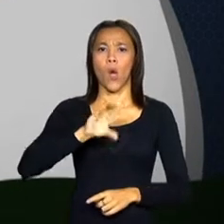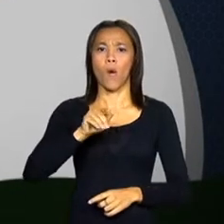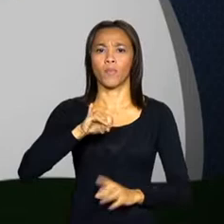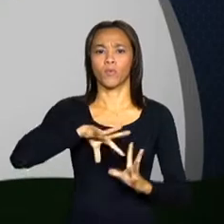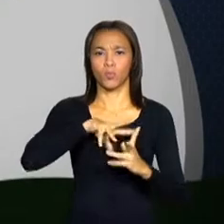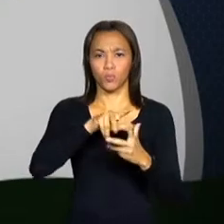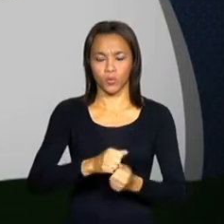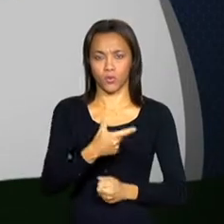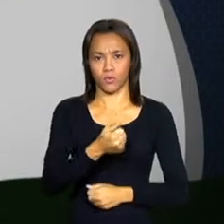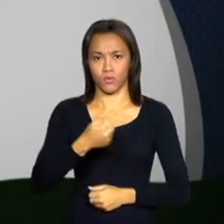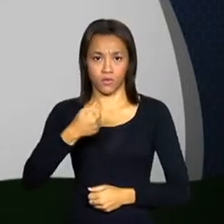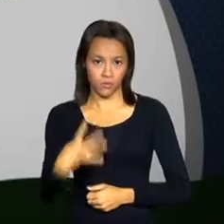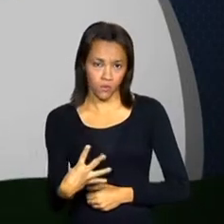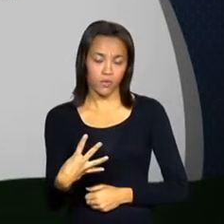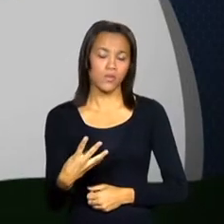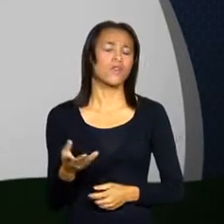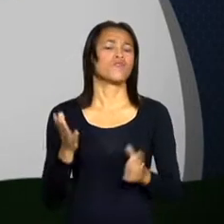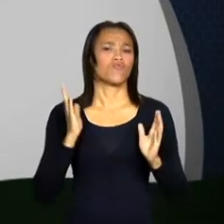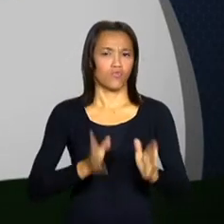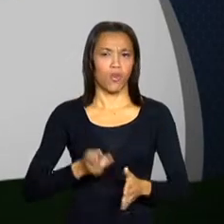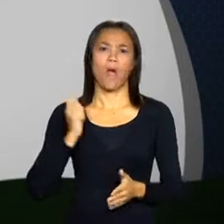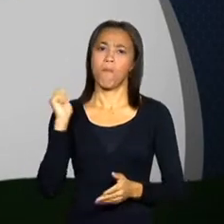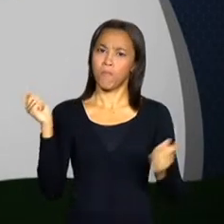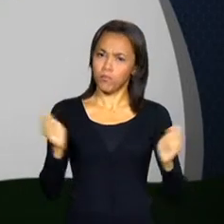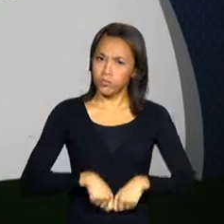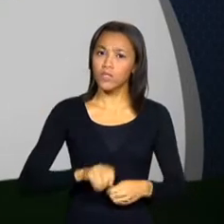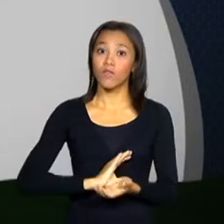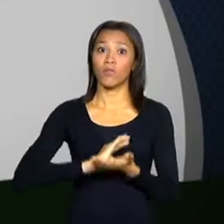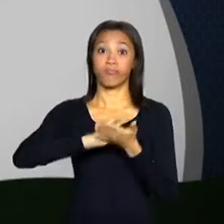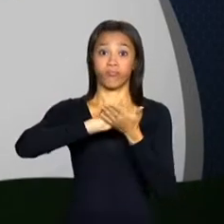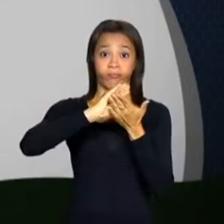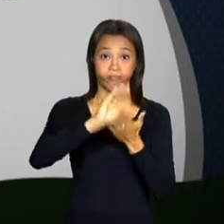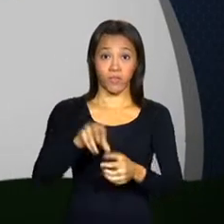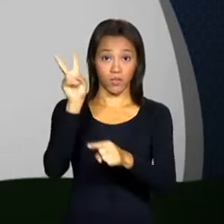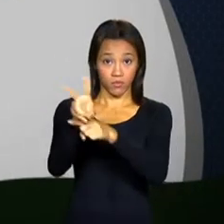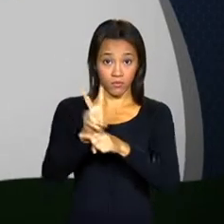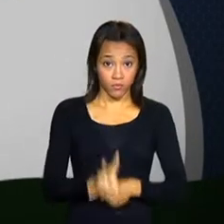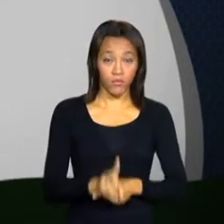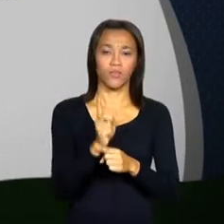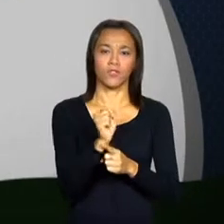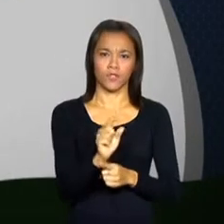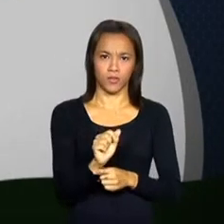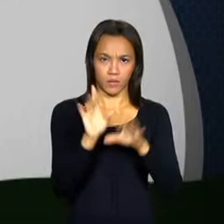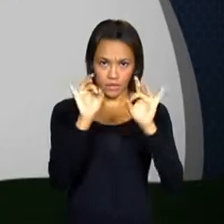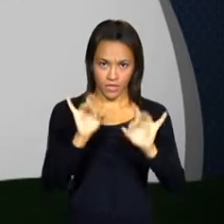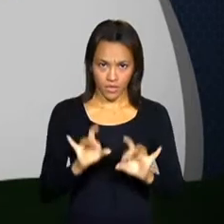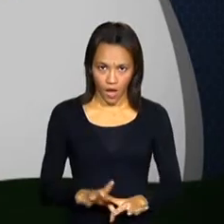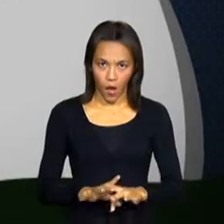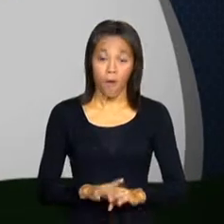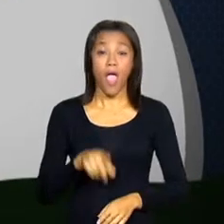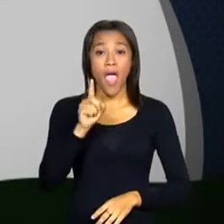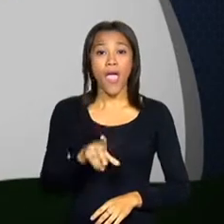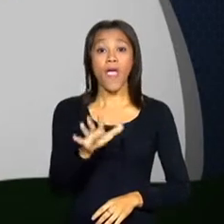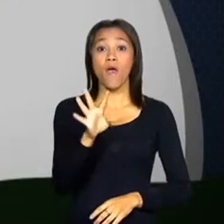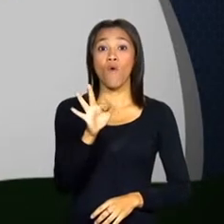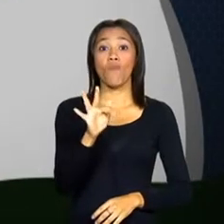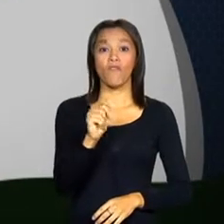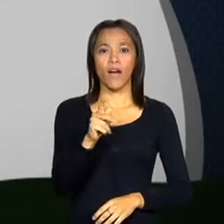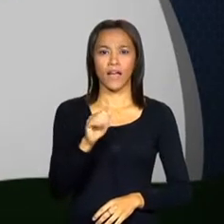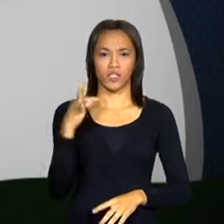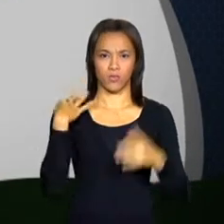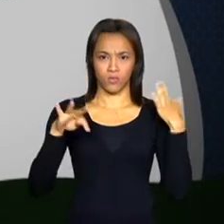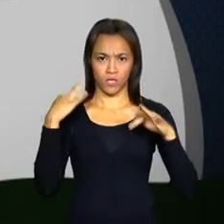Mundo FIFA de 2014 já podem contar agora com uma linha especial de financiamento. É o FATE